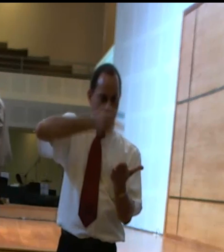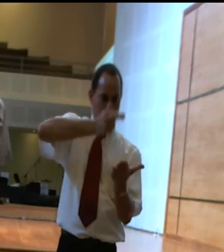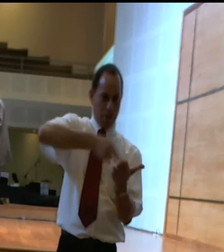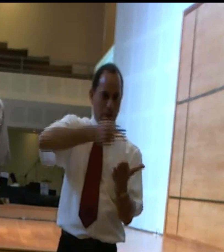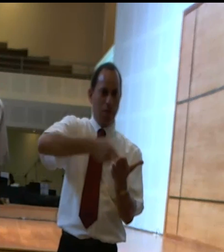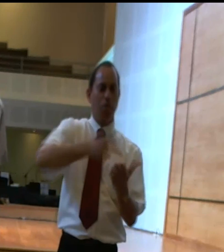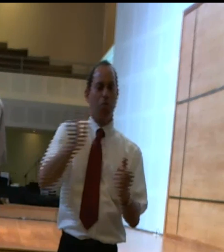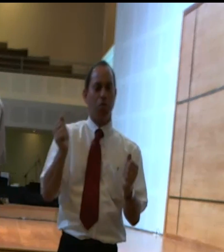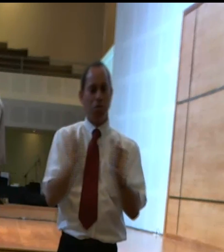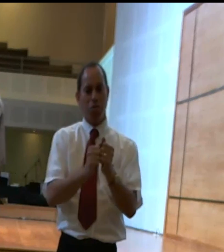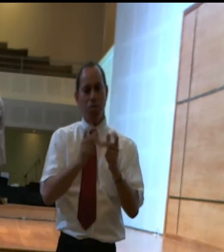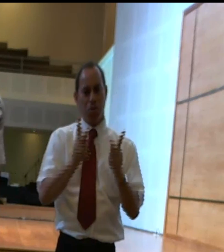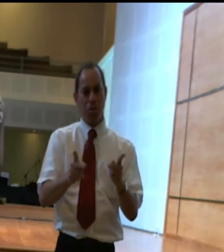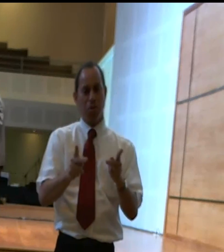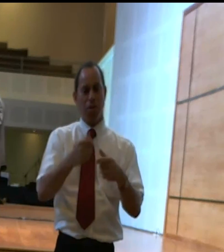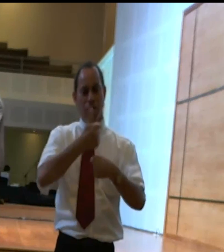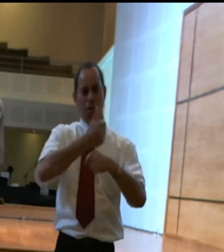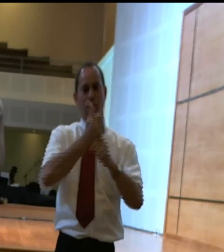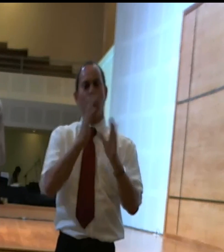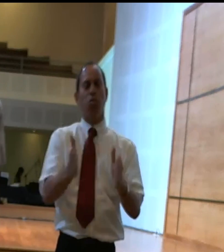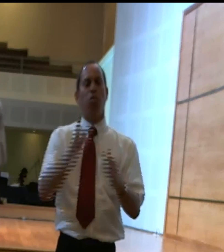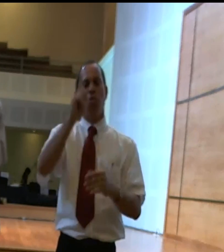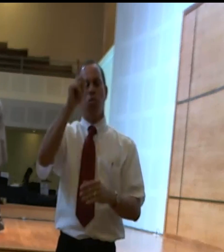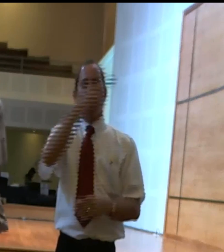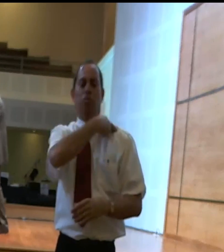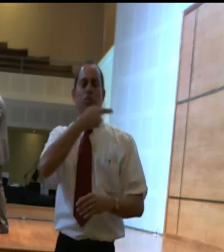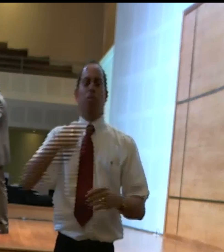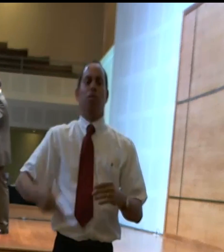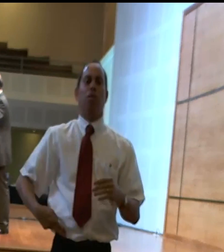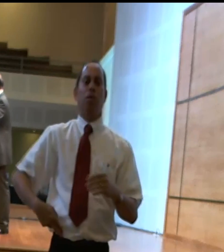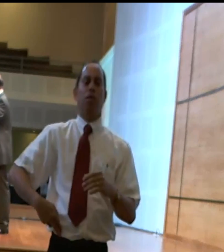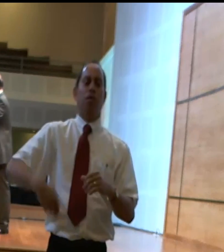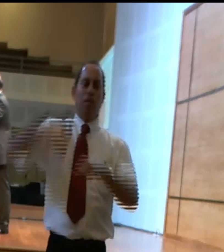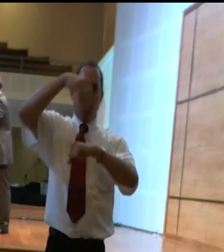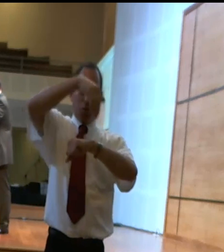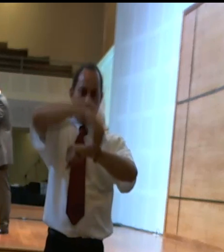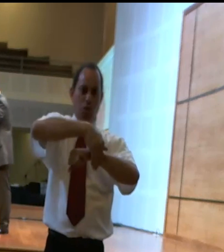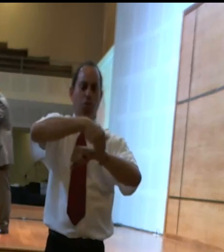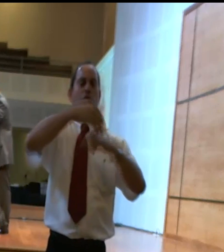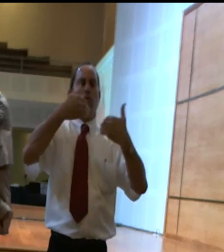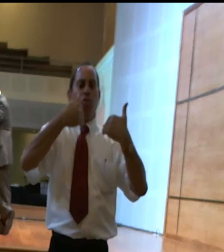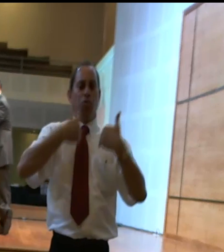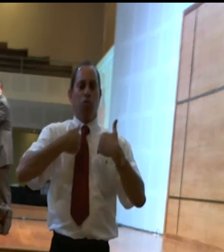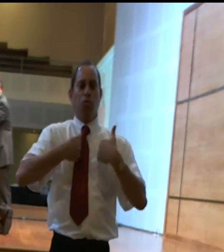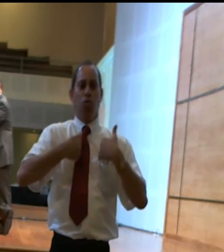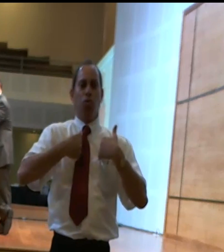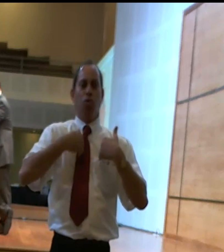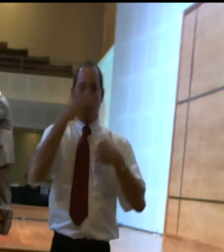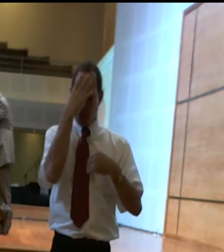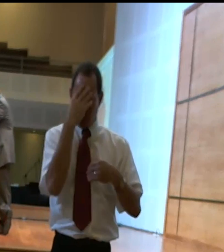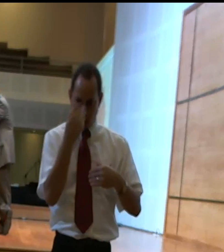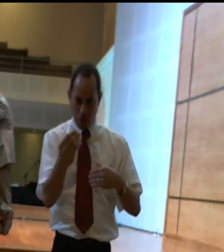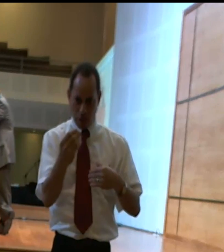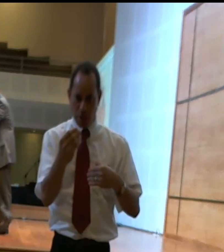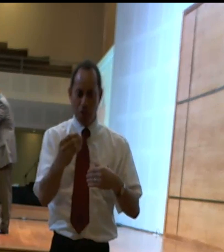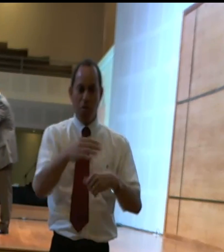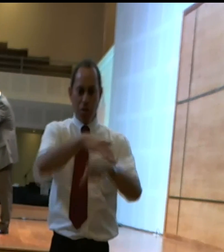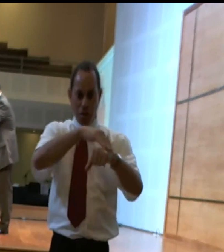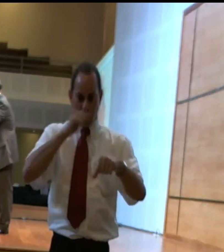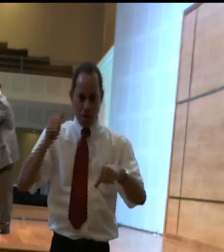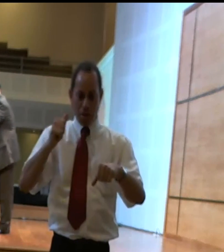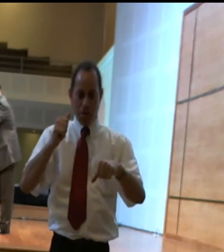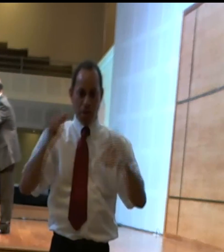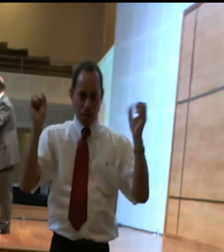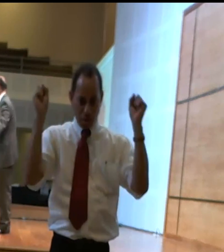allá. Se trata de un rey que una noche tuvo un sueño perturbador, así que manda a llamar a un adivino para que se